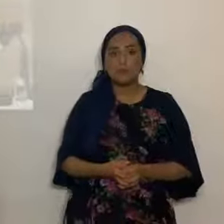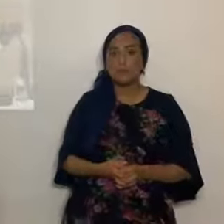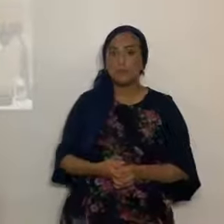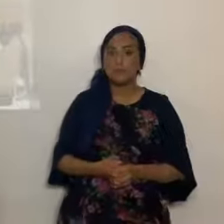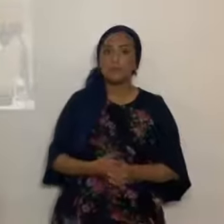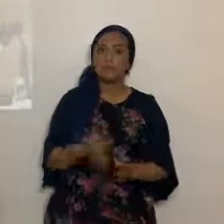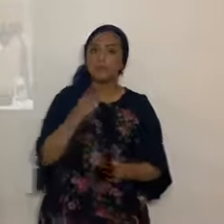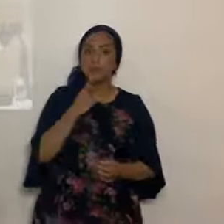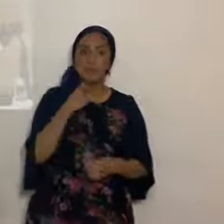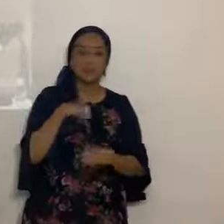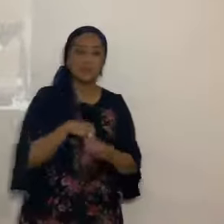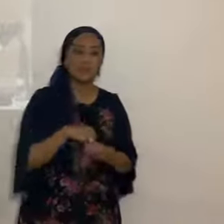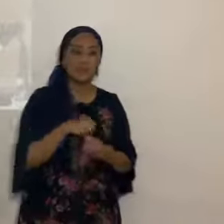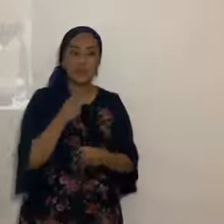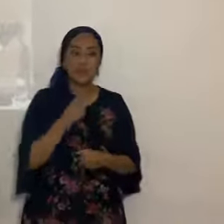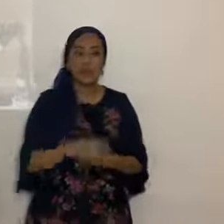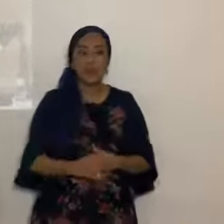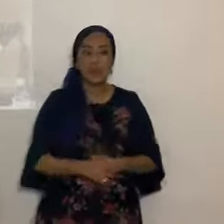Dice así: